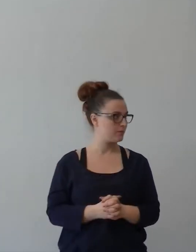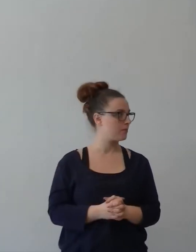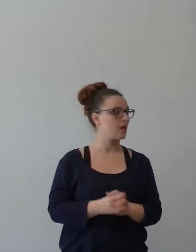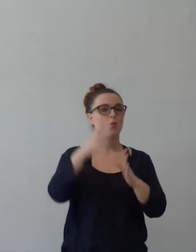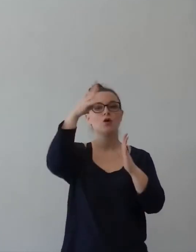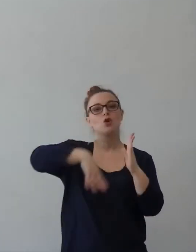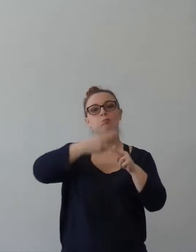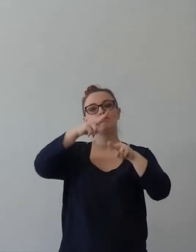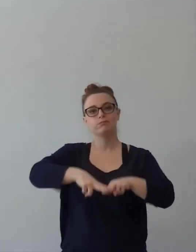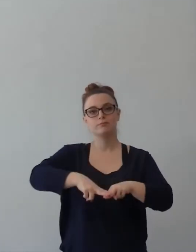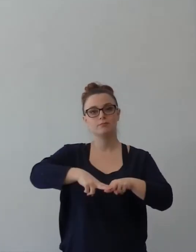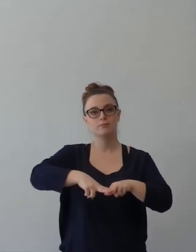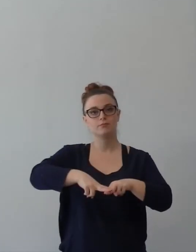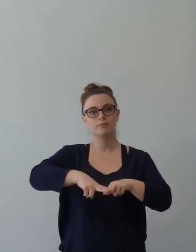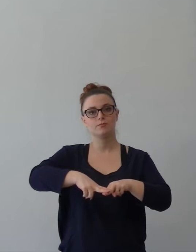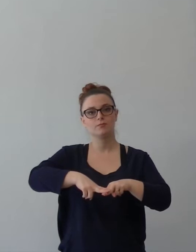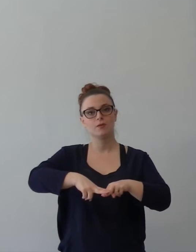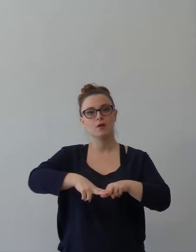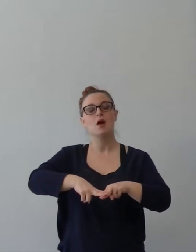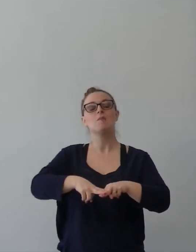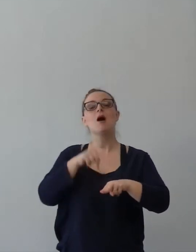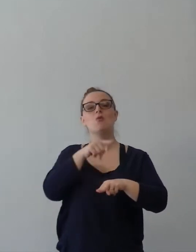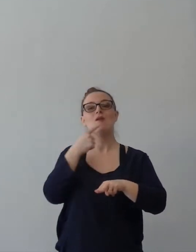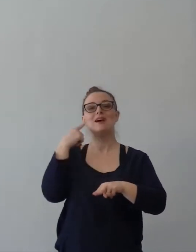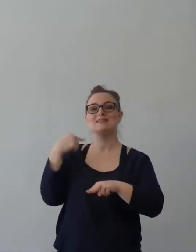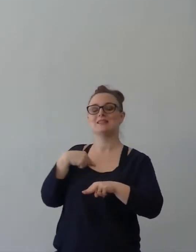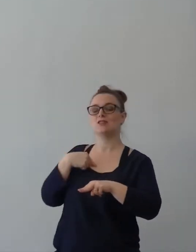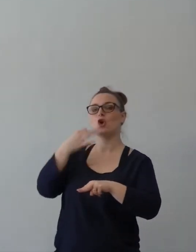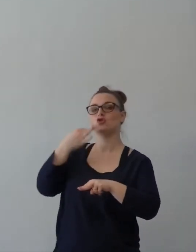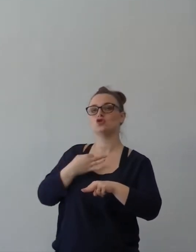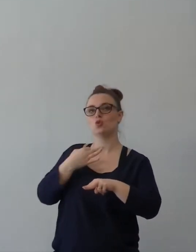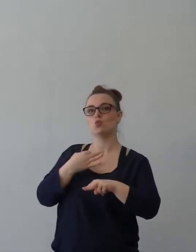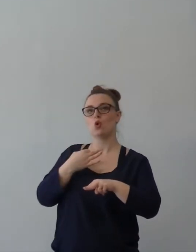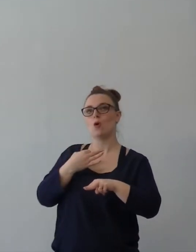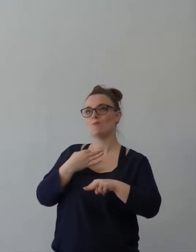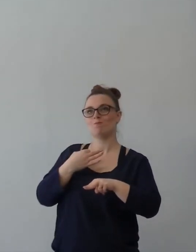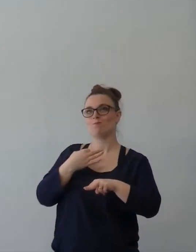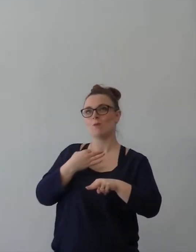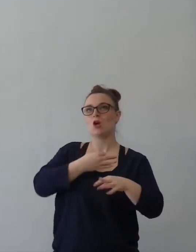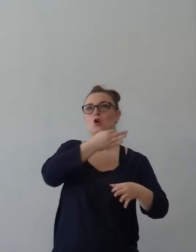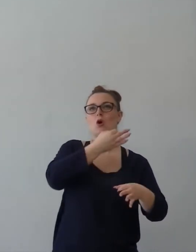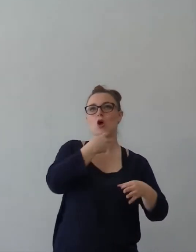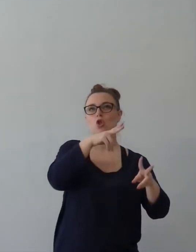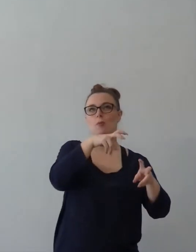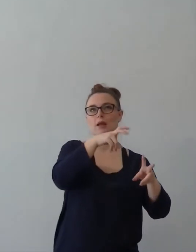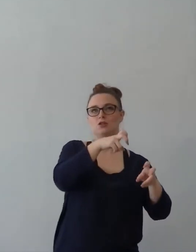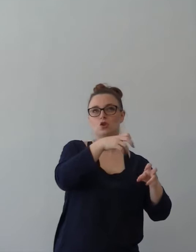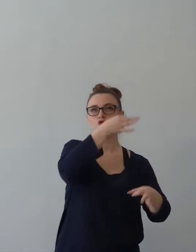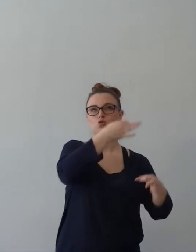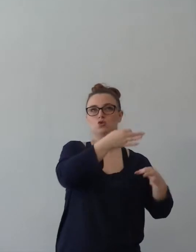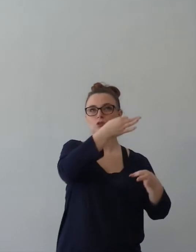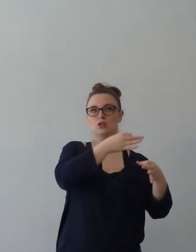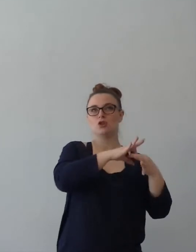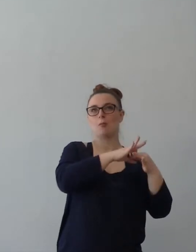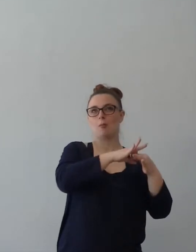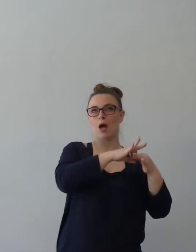predicato e ha sentito che era il Signore che gli aveva detto ok, di giustizia e di pace conosci qualche cosa, di gioia non conosci niente, per cui